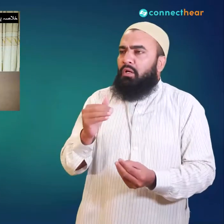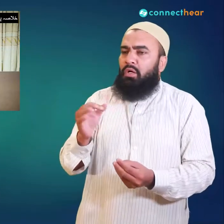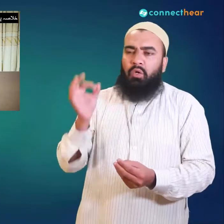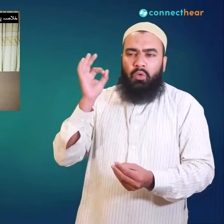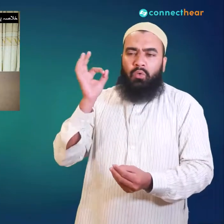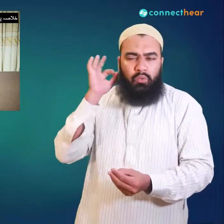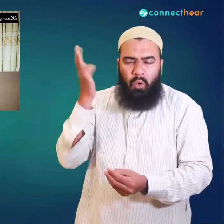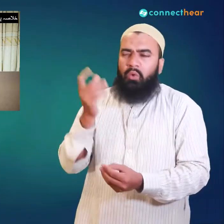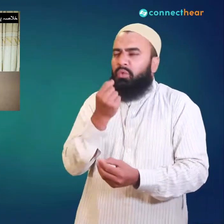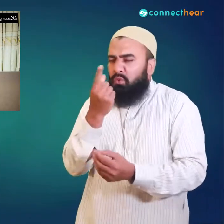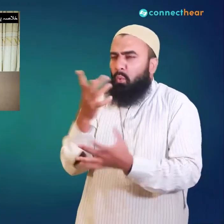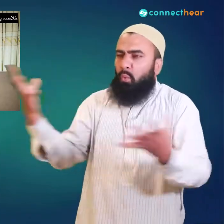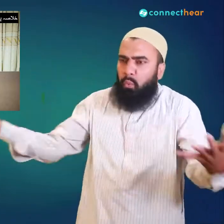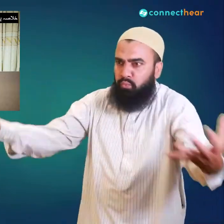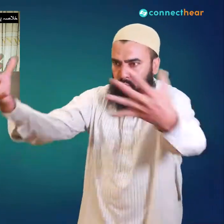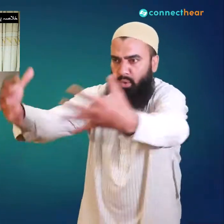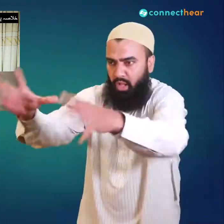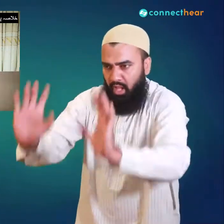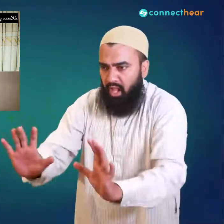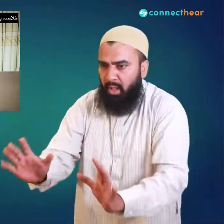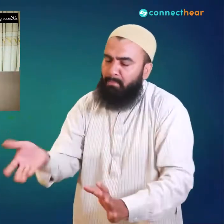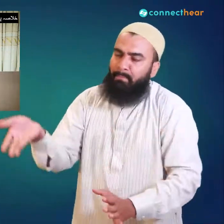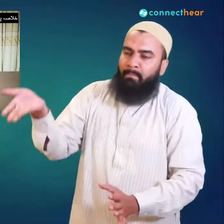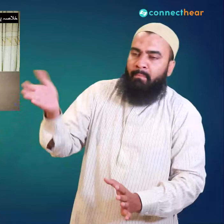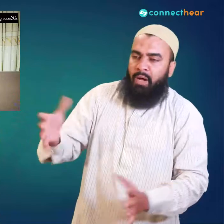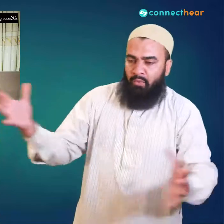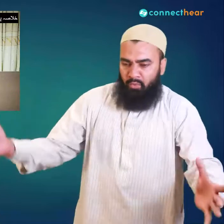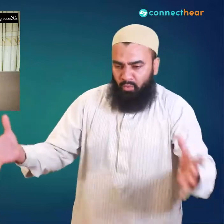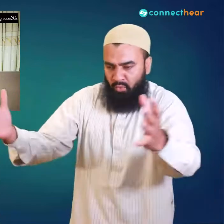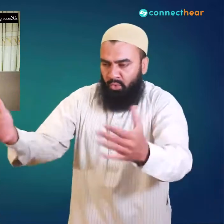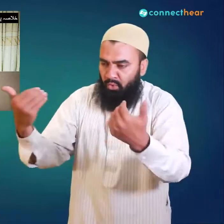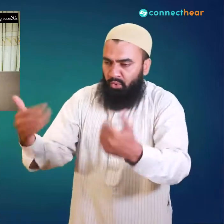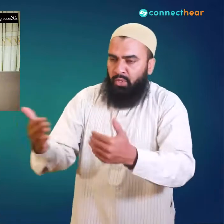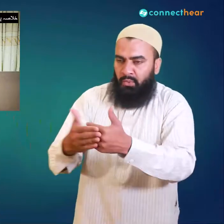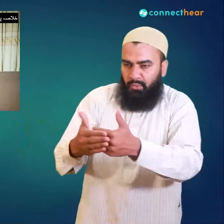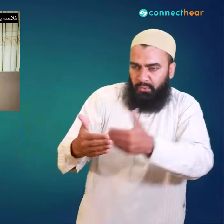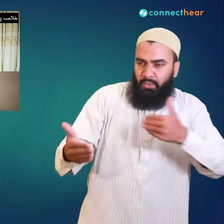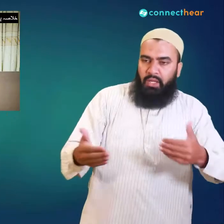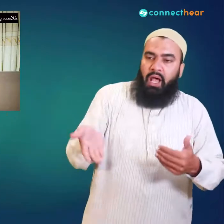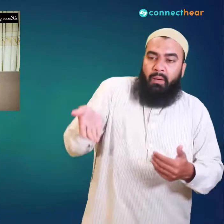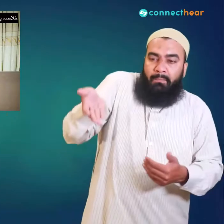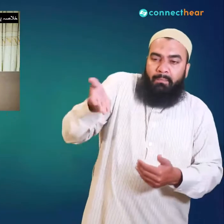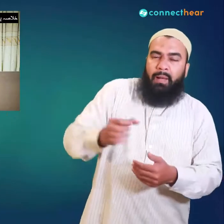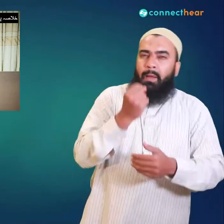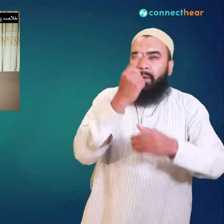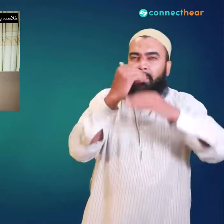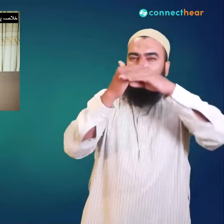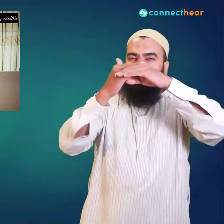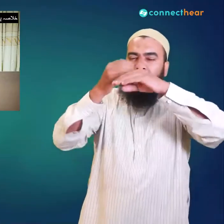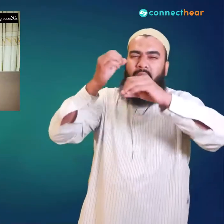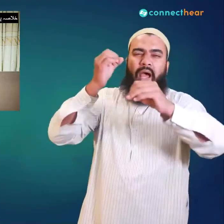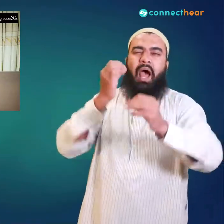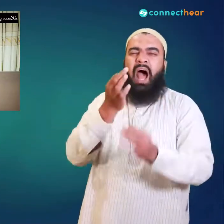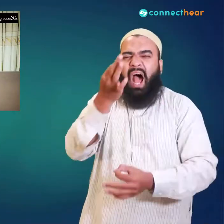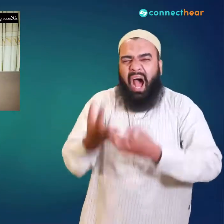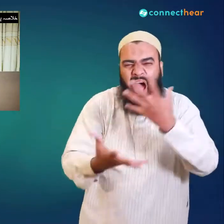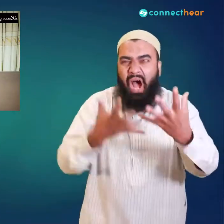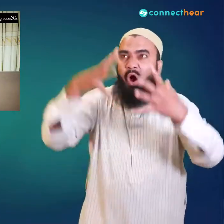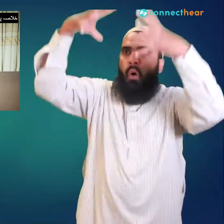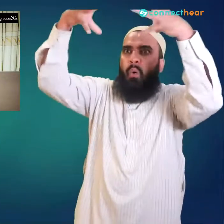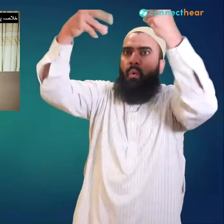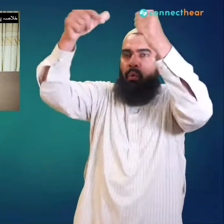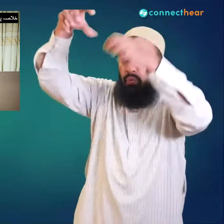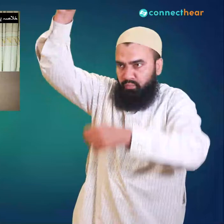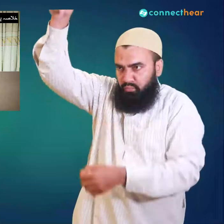کو جلا دیتی تھی، اور یہ جہاد کے قبول ہونے یا قربانی کے قبول ہونے کی علامت